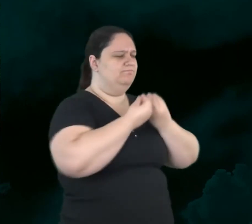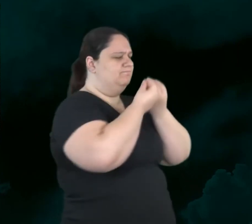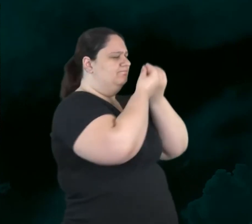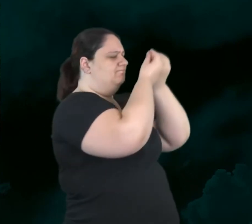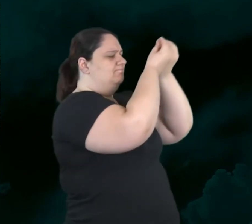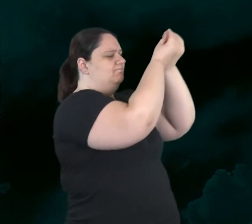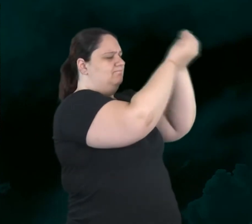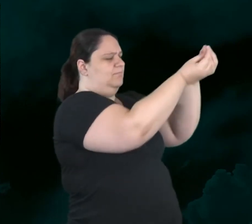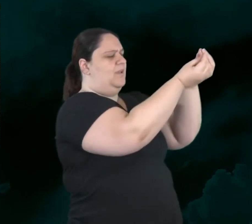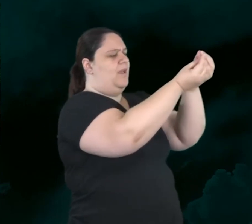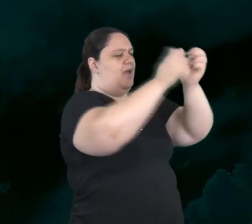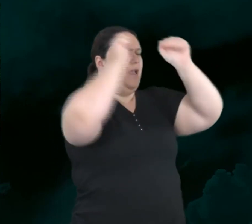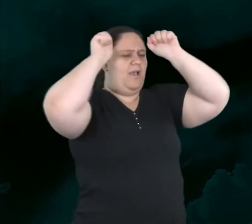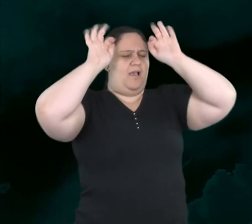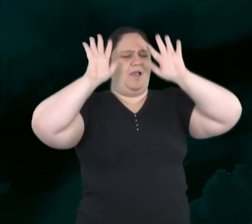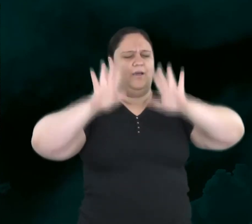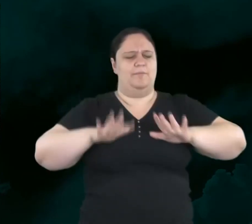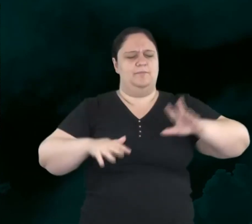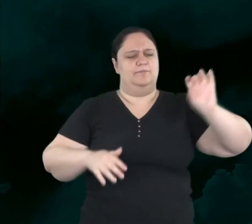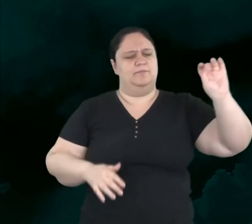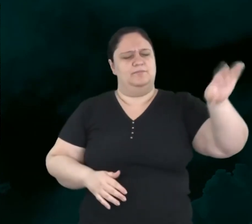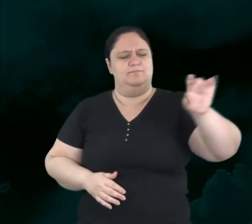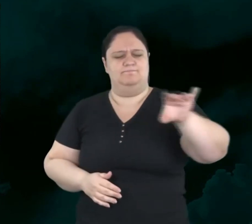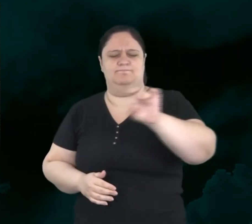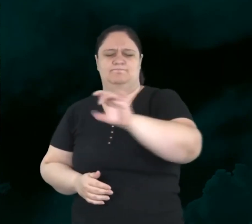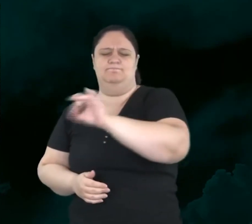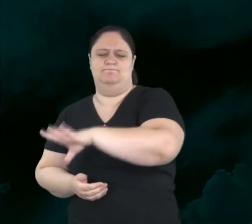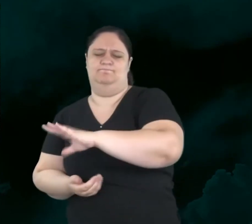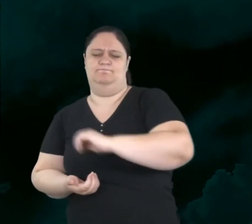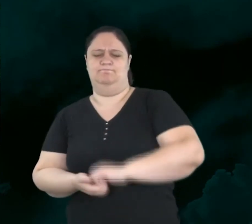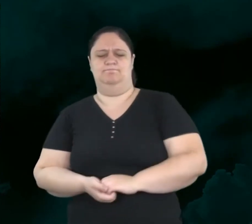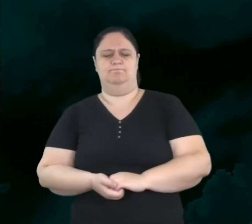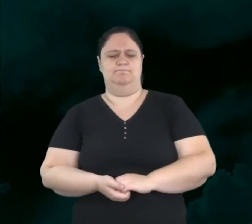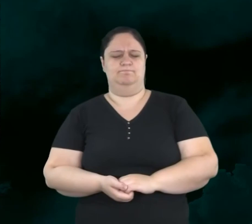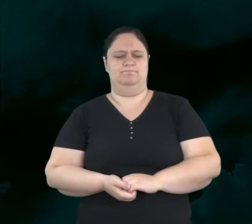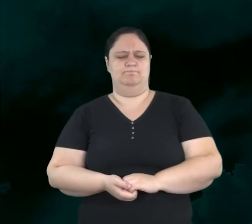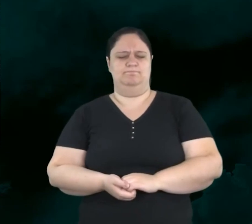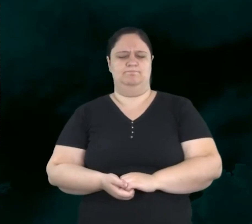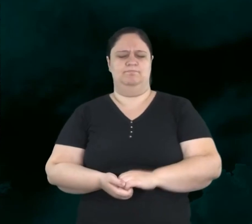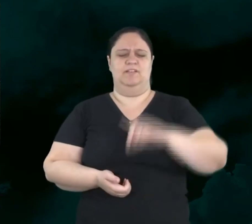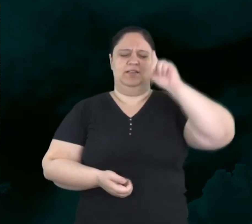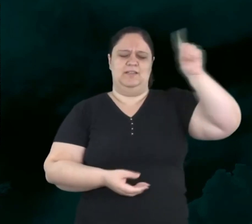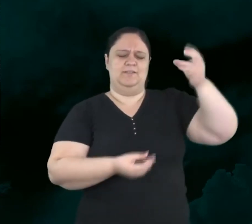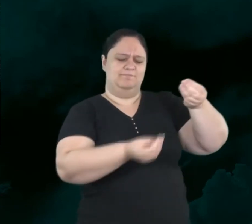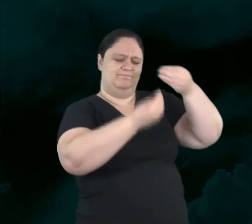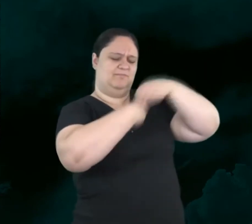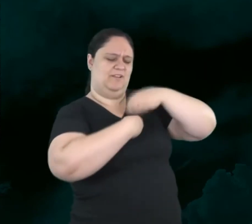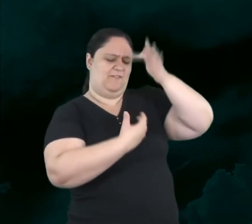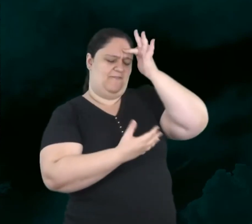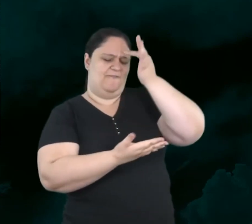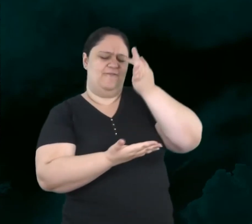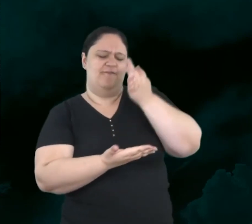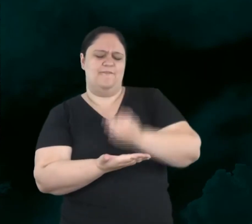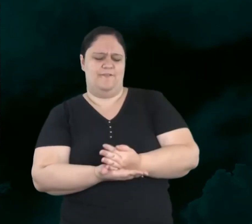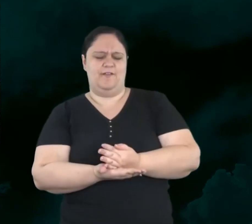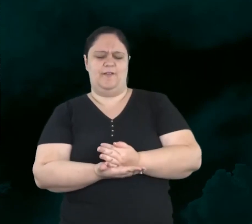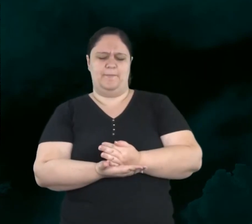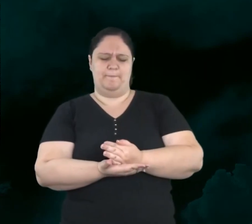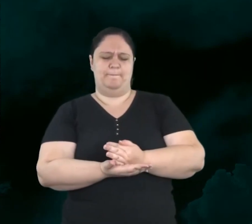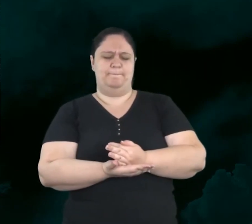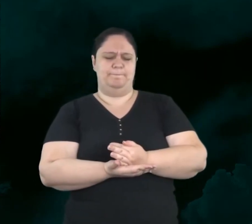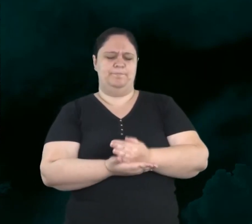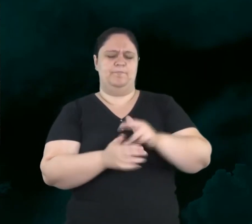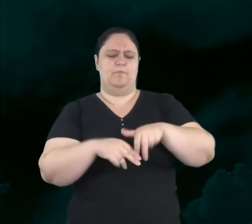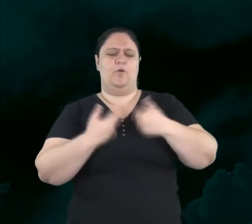possa abençoar cada família, cada lar. Deus nos deu a fé por meio, Senhor, da palavra do